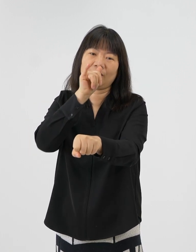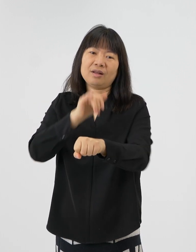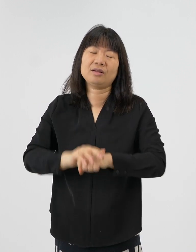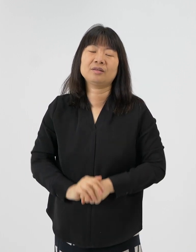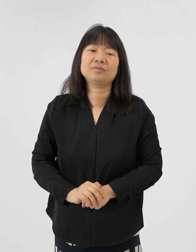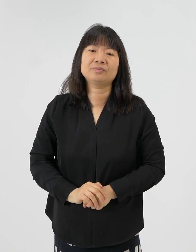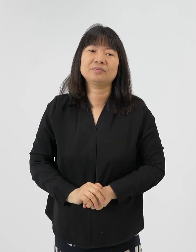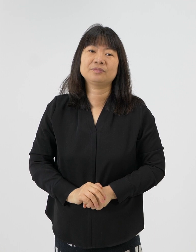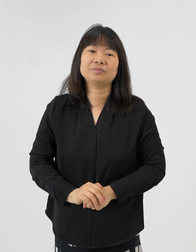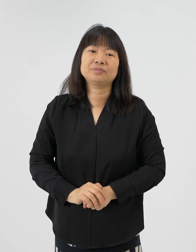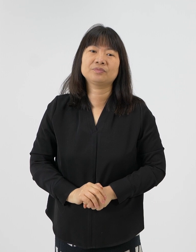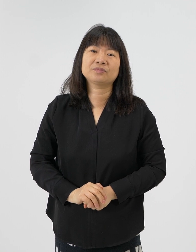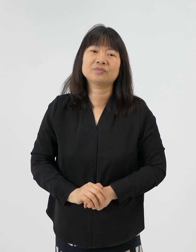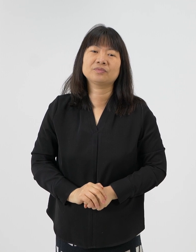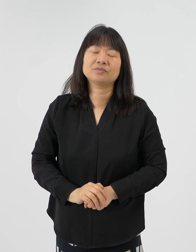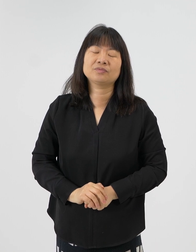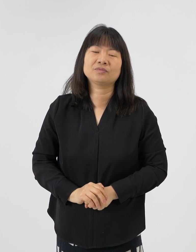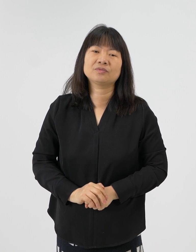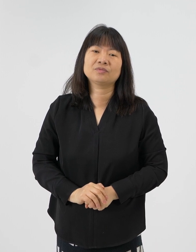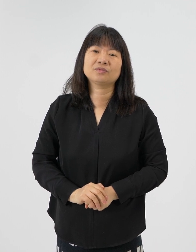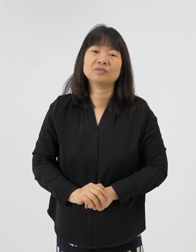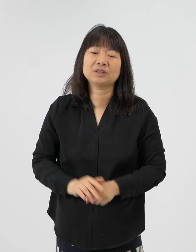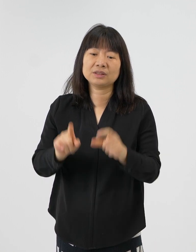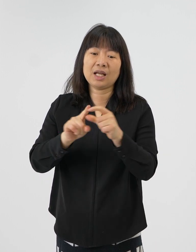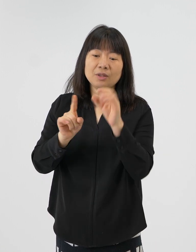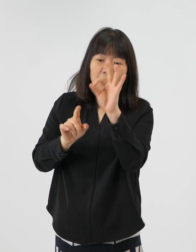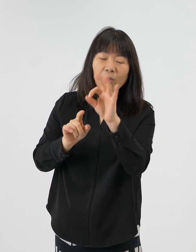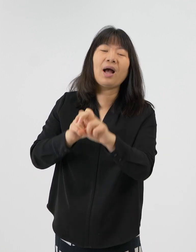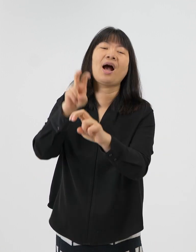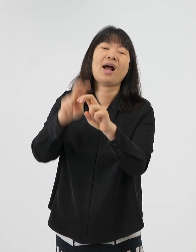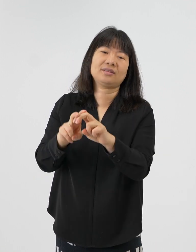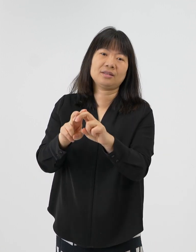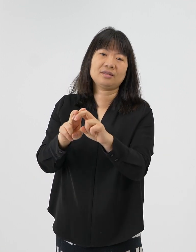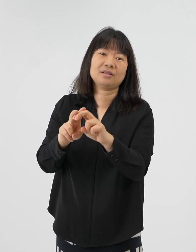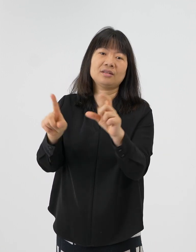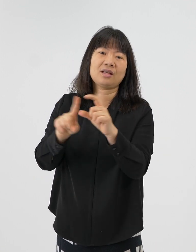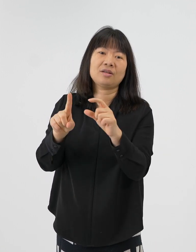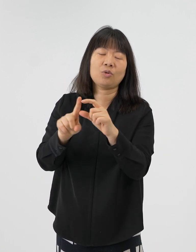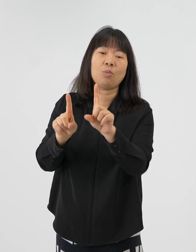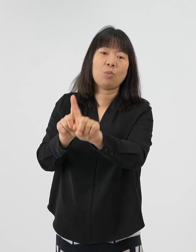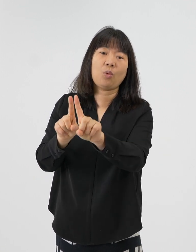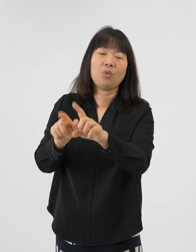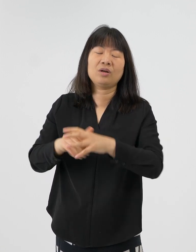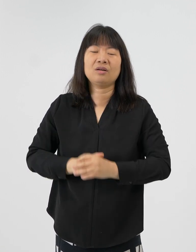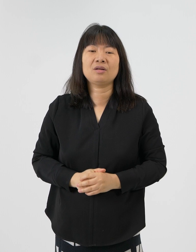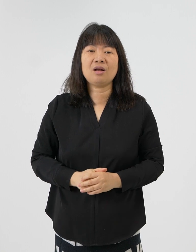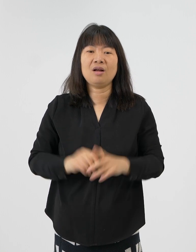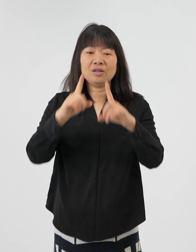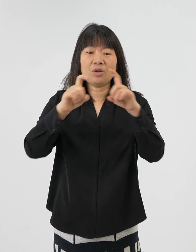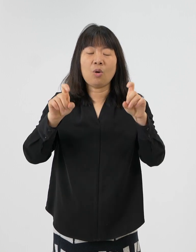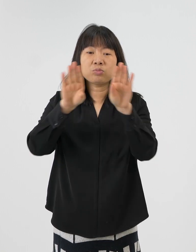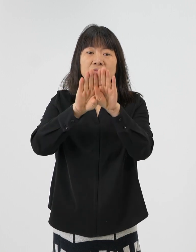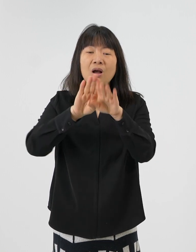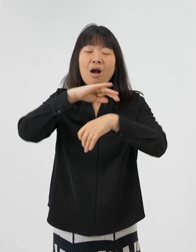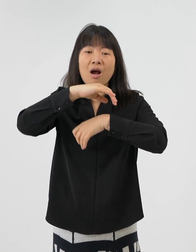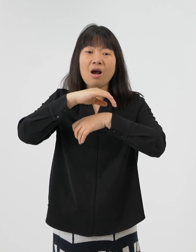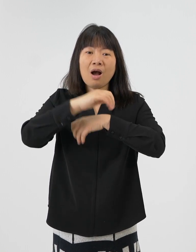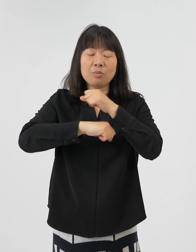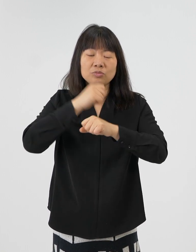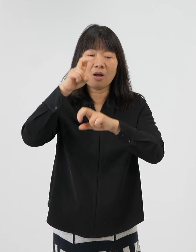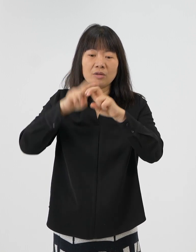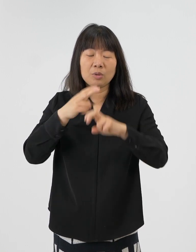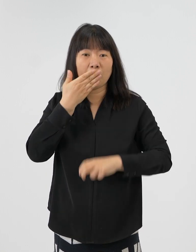여기 나오는 단어하고 똑같은 단어가 나와요. 앉았다. 근데 성문에는 아무나 앉는 게 아니죠.